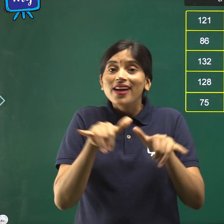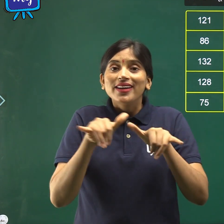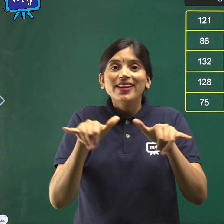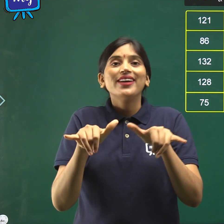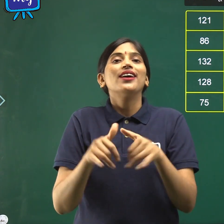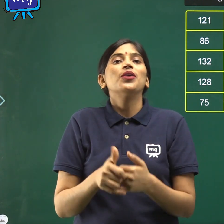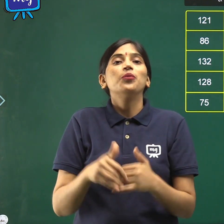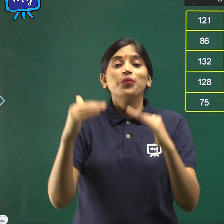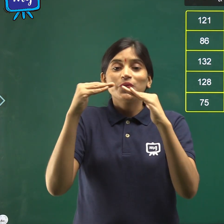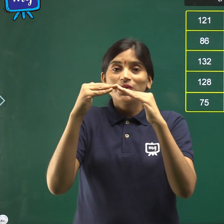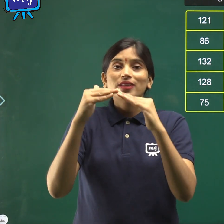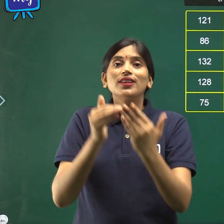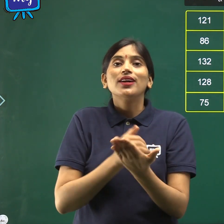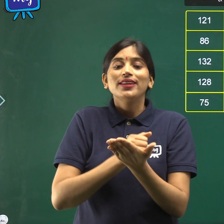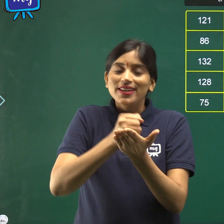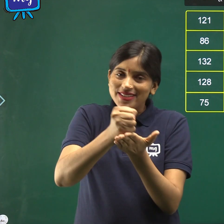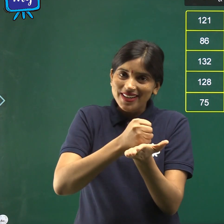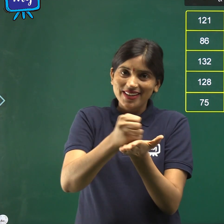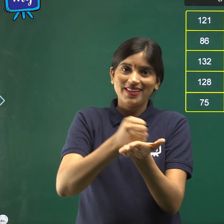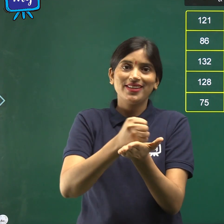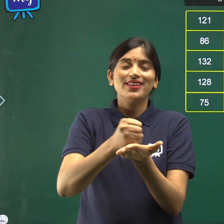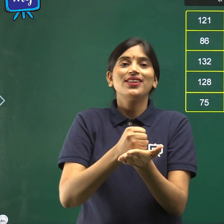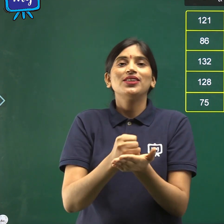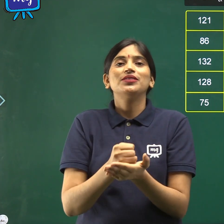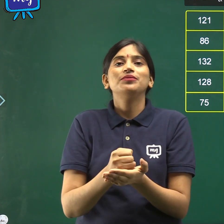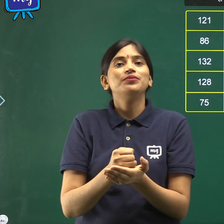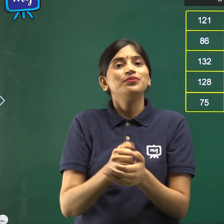से घर पर अभ्यास करना।